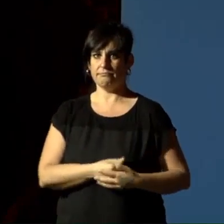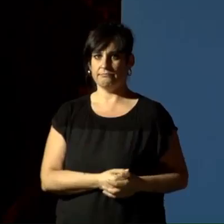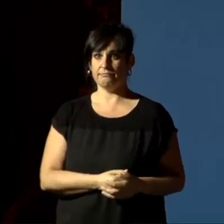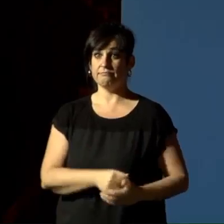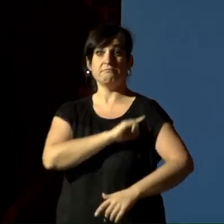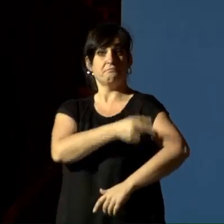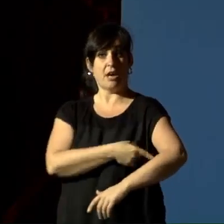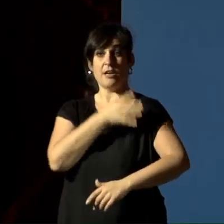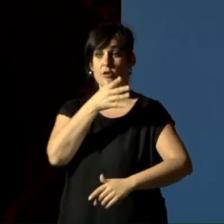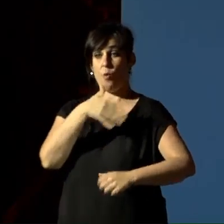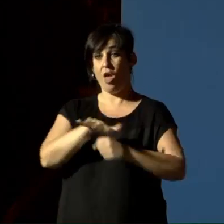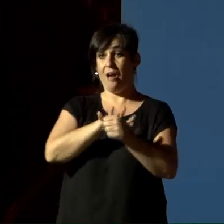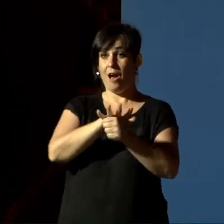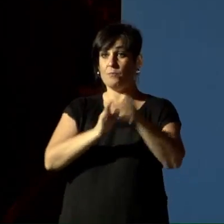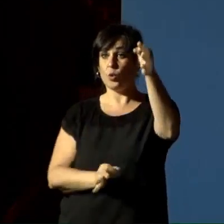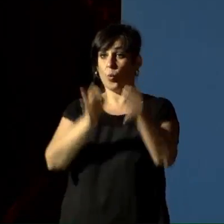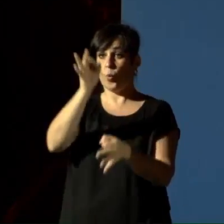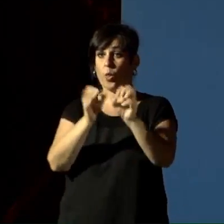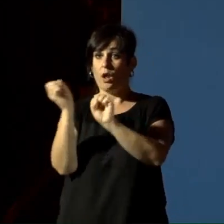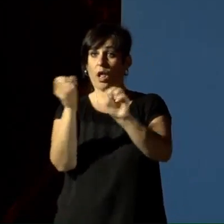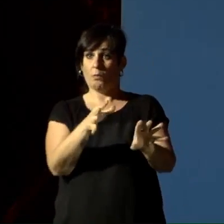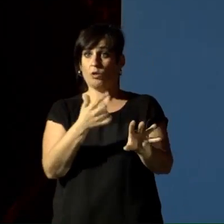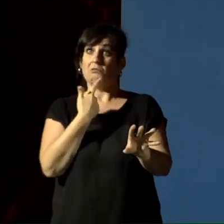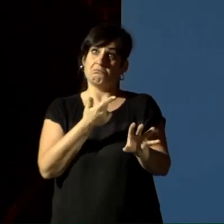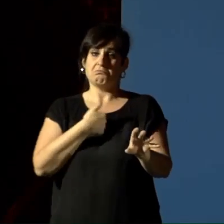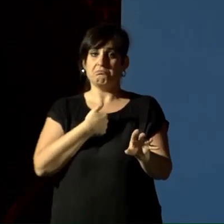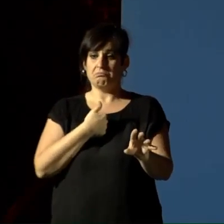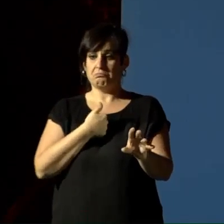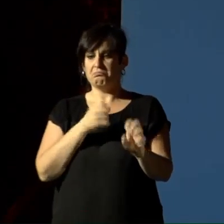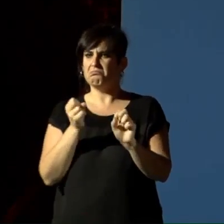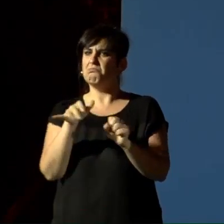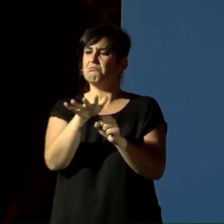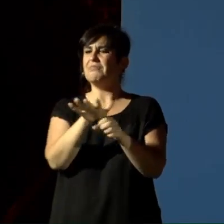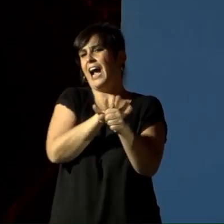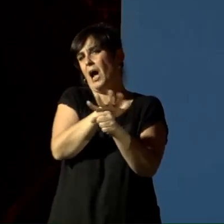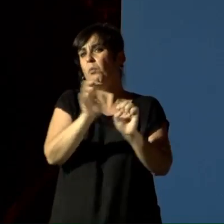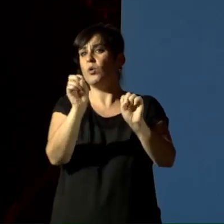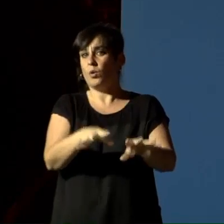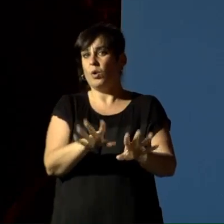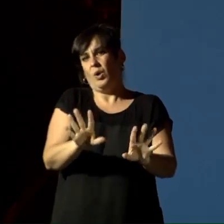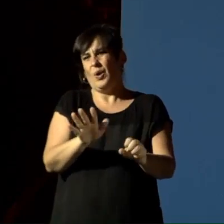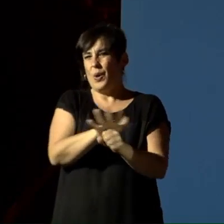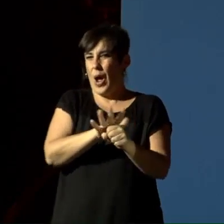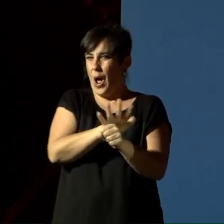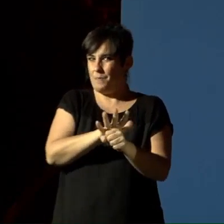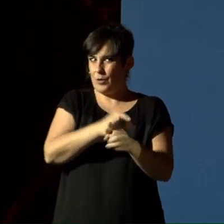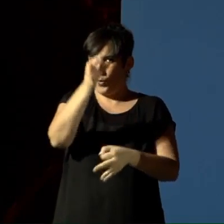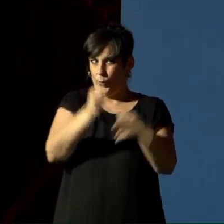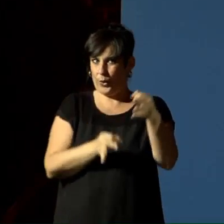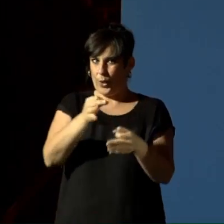sair do mundo da xudicatura e decir, eu saio dese mundo, que non é un mundo moi progre, non nos vamos